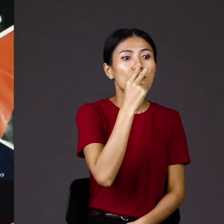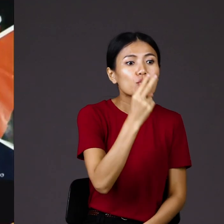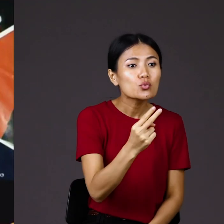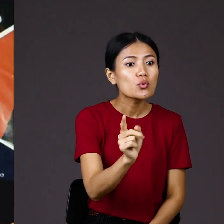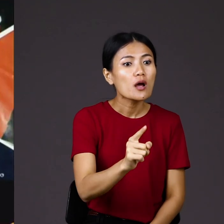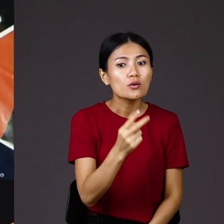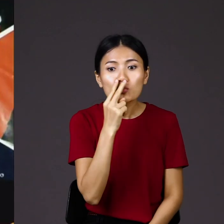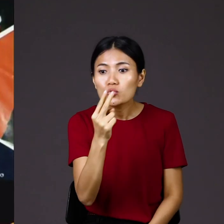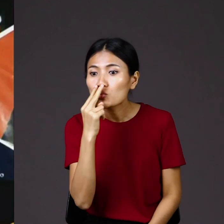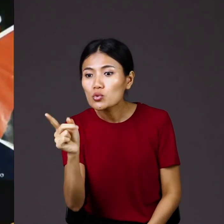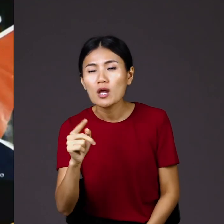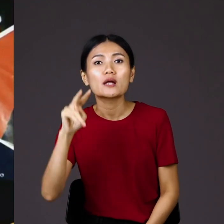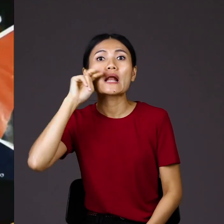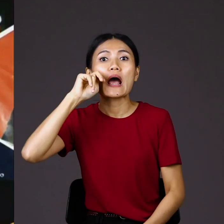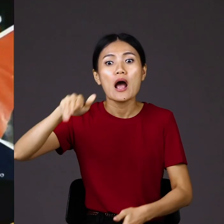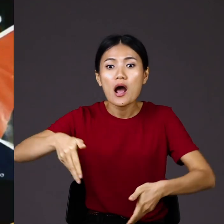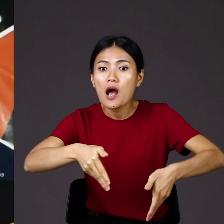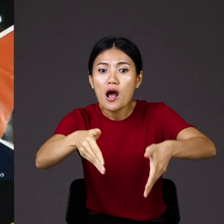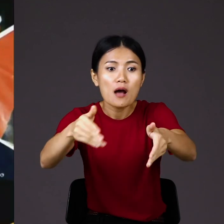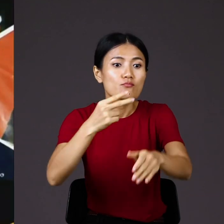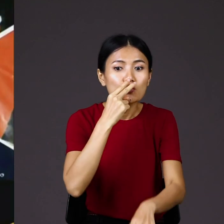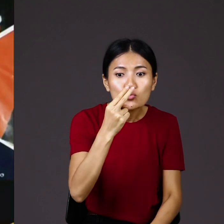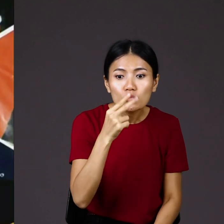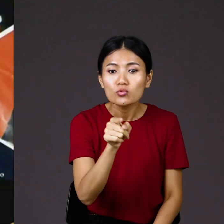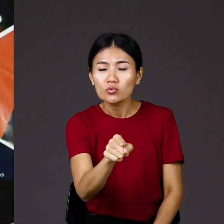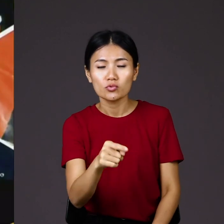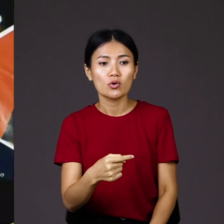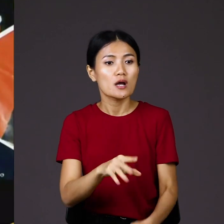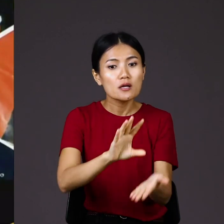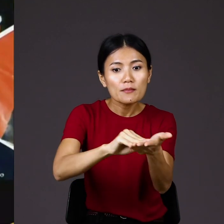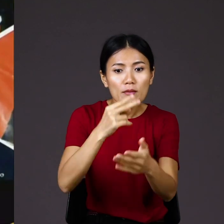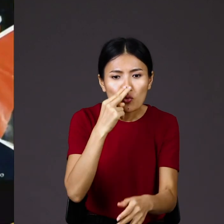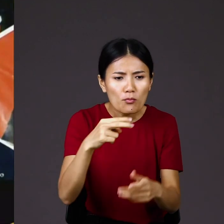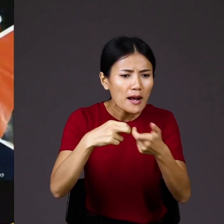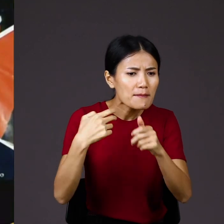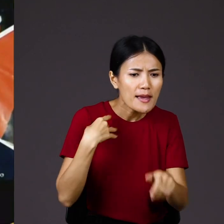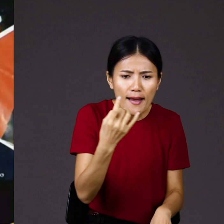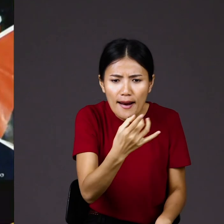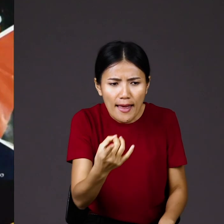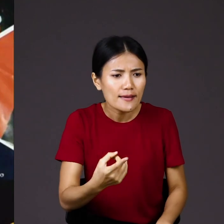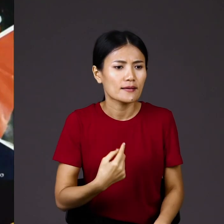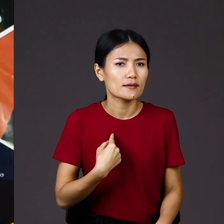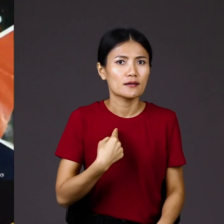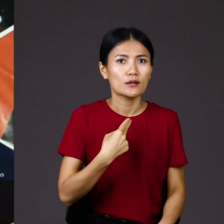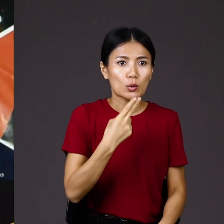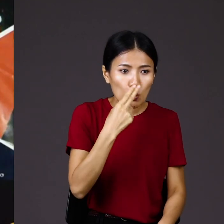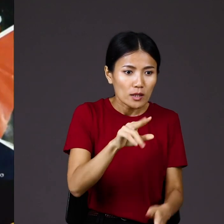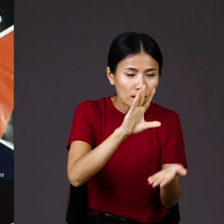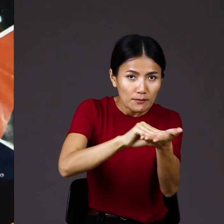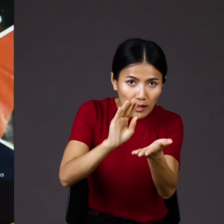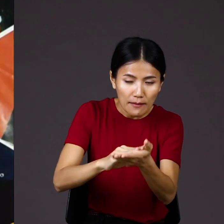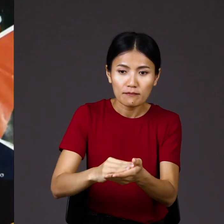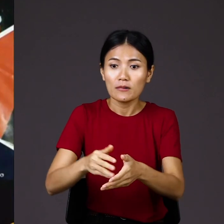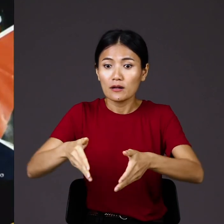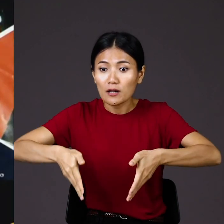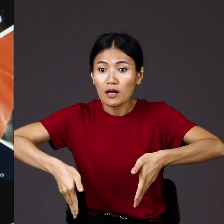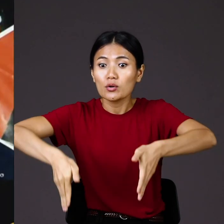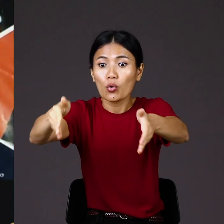ณ์จริงเราไปเดินดูตั้งแต่แม่น้ำลำคลอง เราไปเดินดูตั้ง